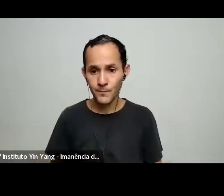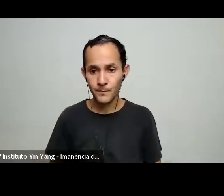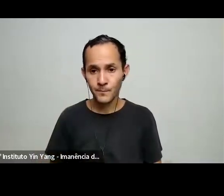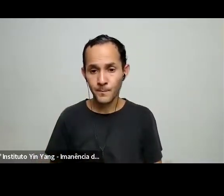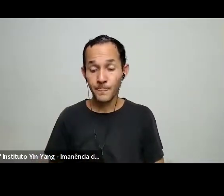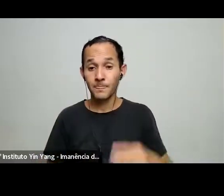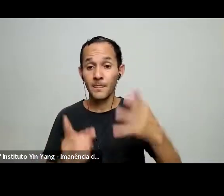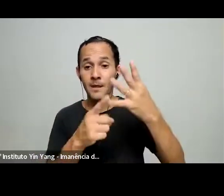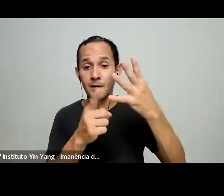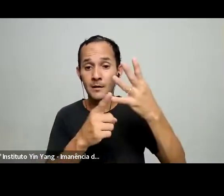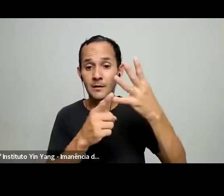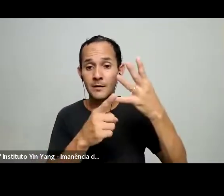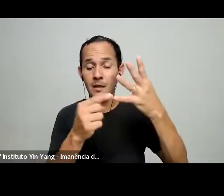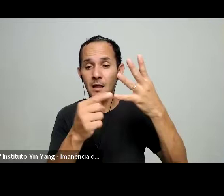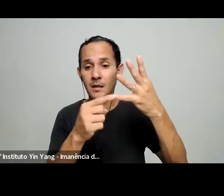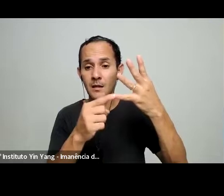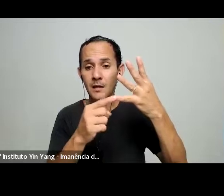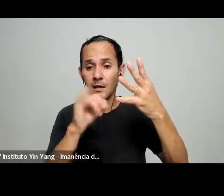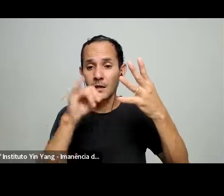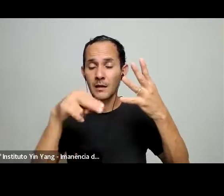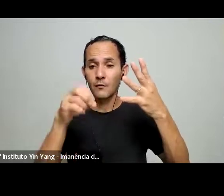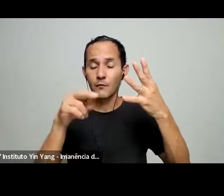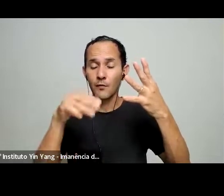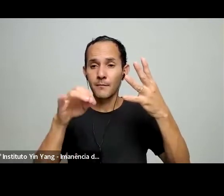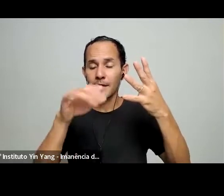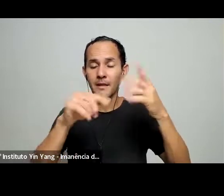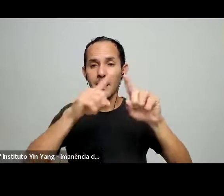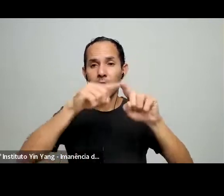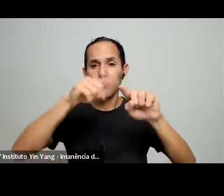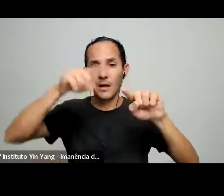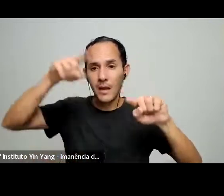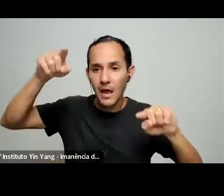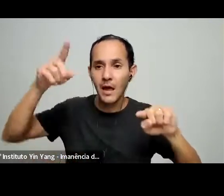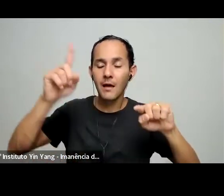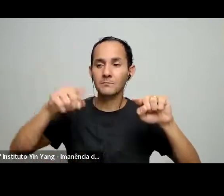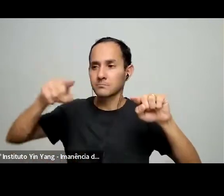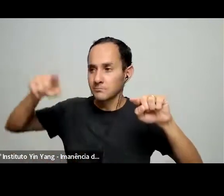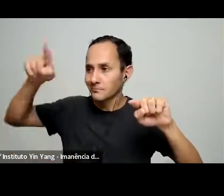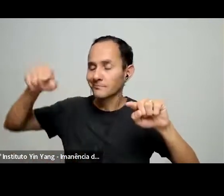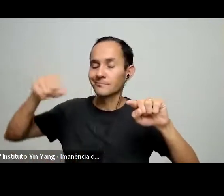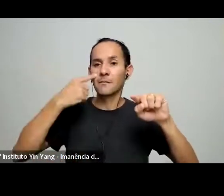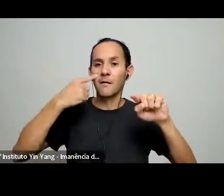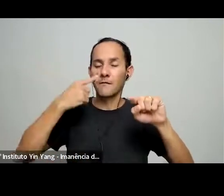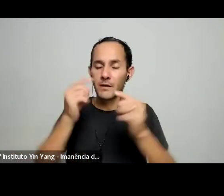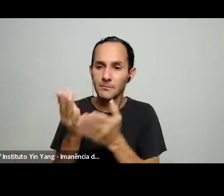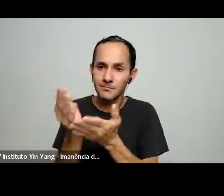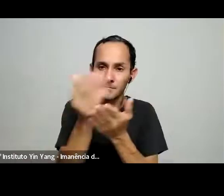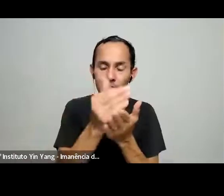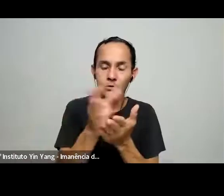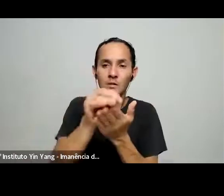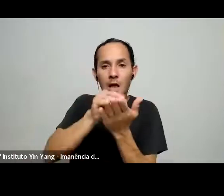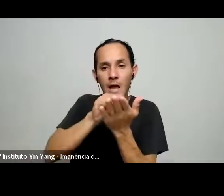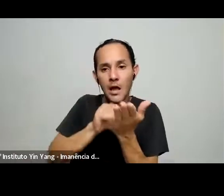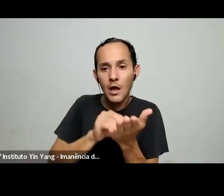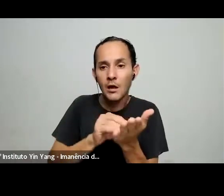Aí depois tem um desenho dessa infometria, né? Os gráficos, né? Como a gente vai visualizar esses dados. A gente